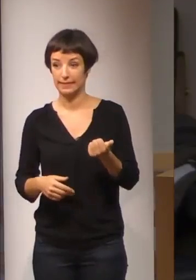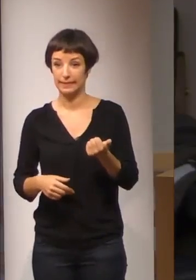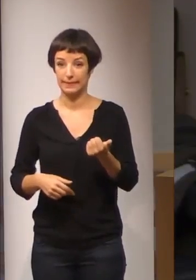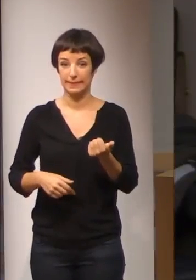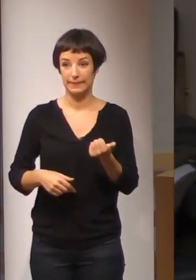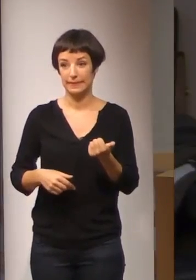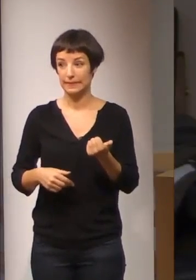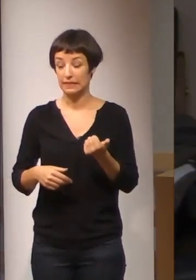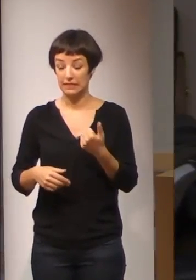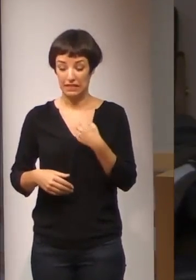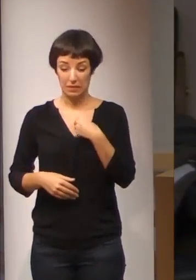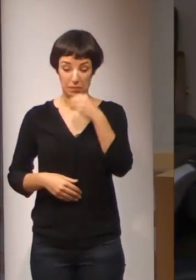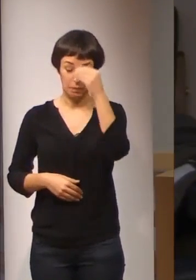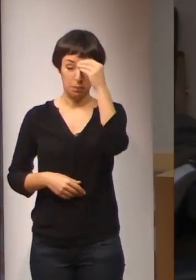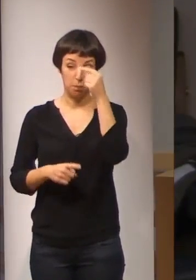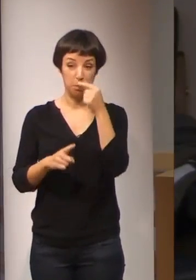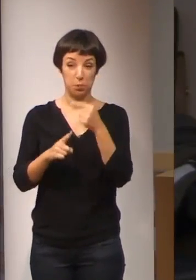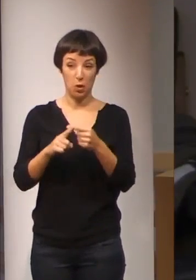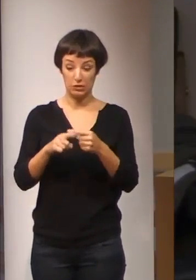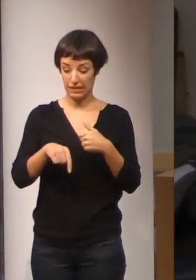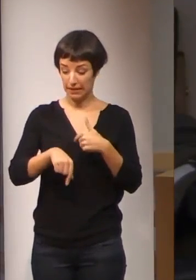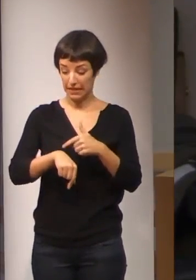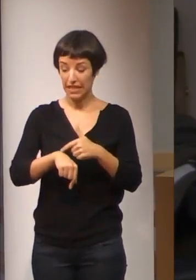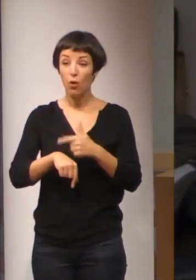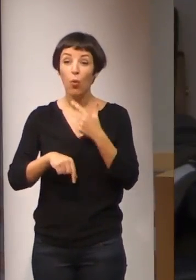siendo positiva, vamos justos de tiempo.